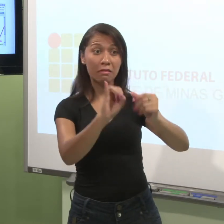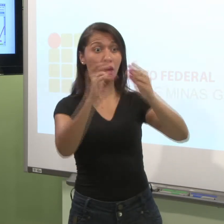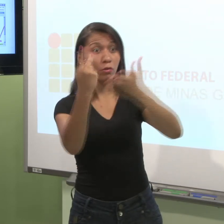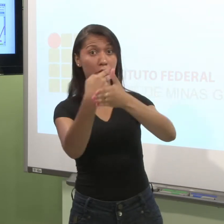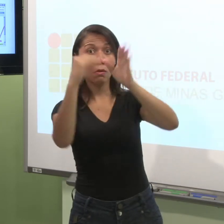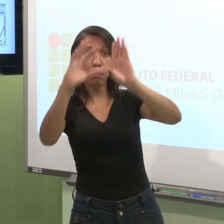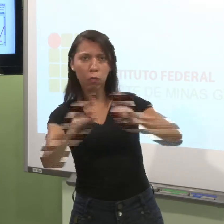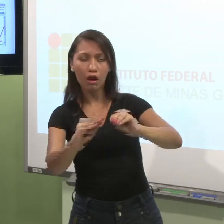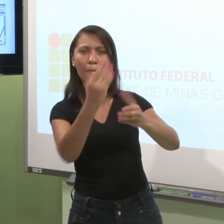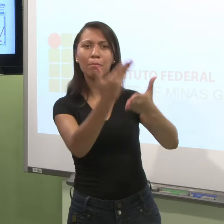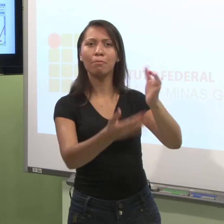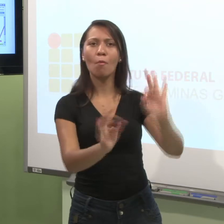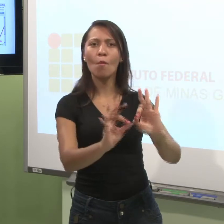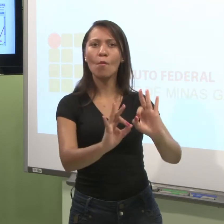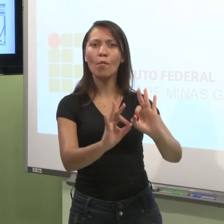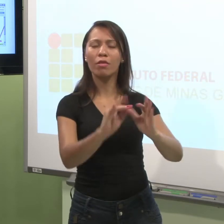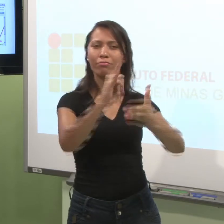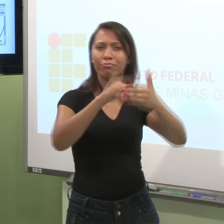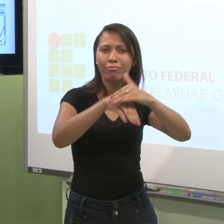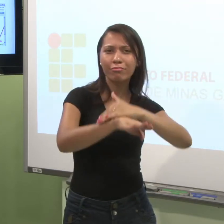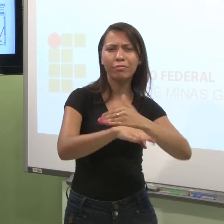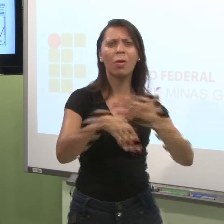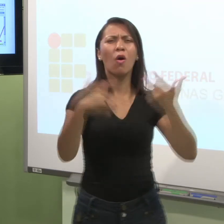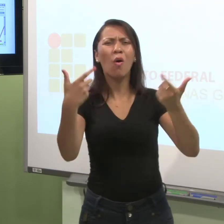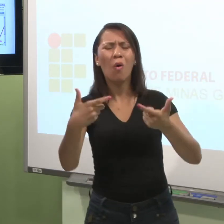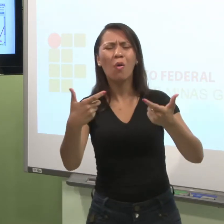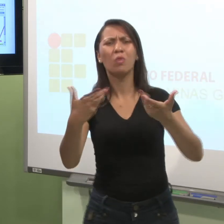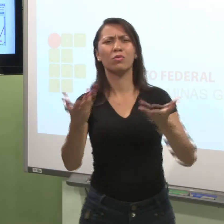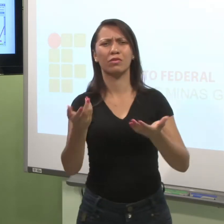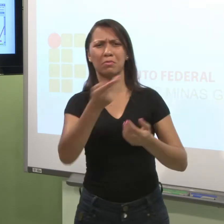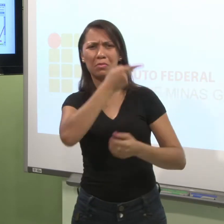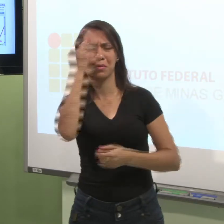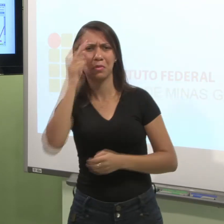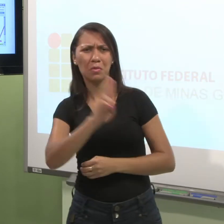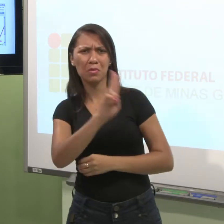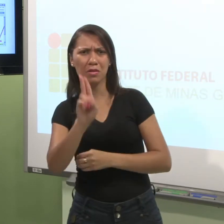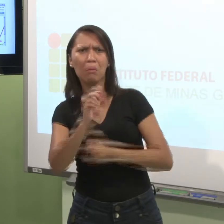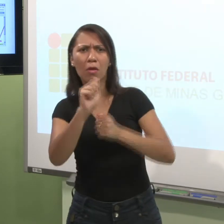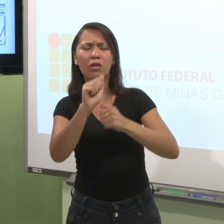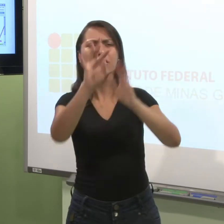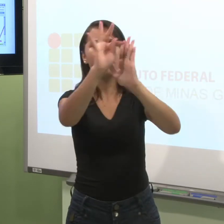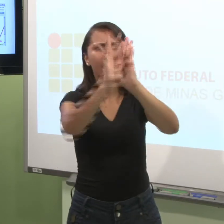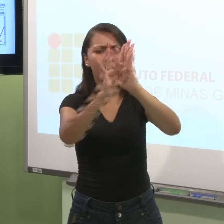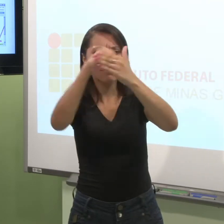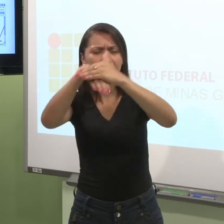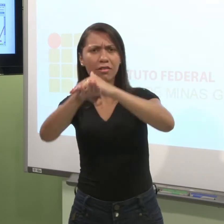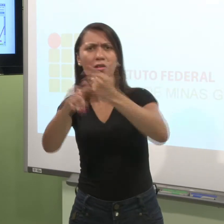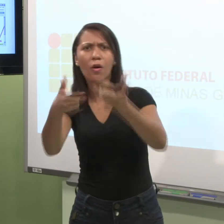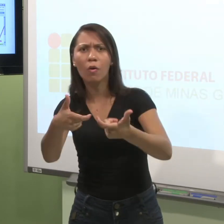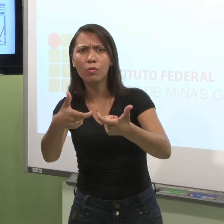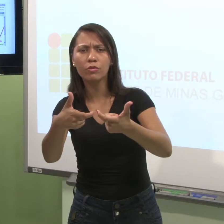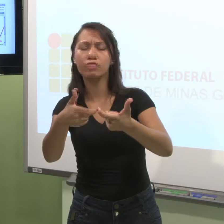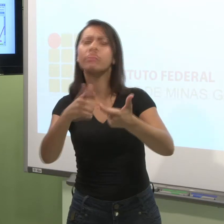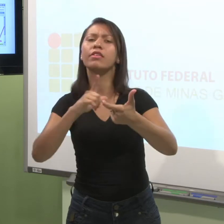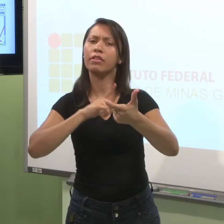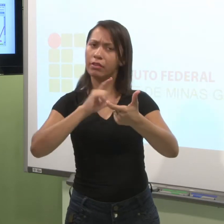de memória secundária são esses, onde o usuário pode armazenar o texto que digitou? São os discos rígidos,